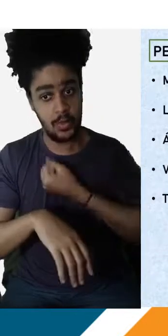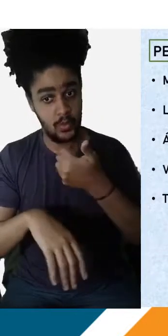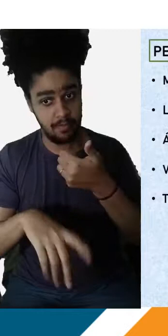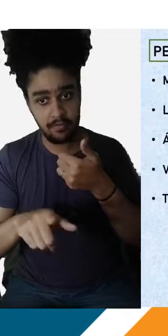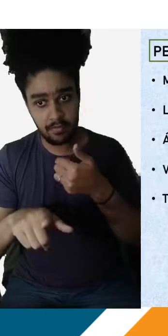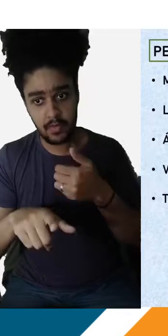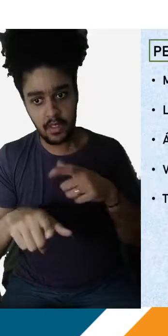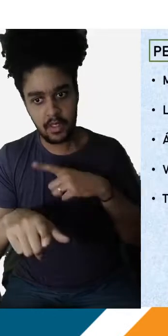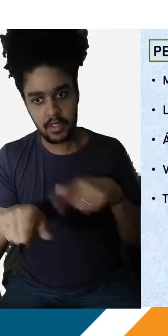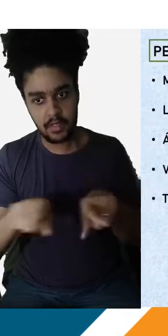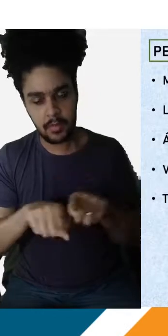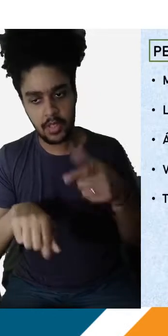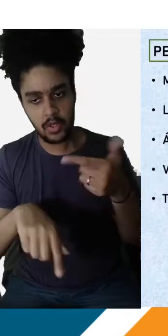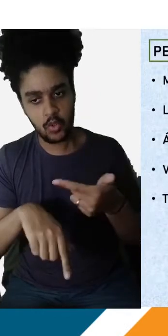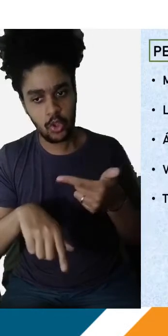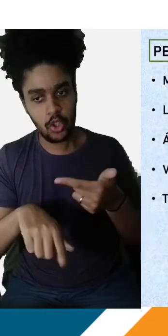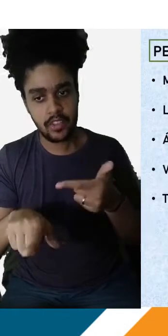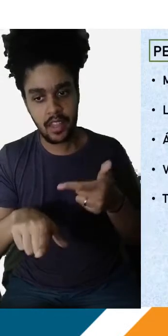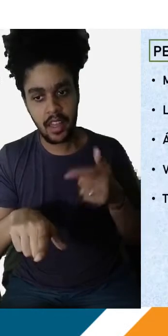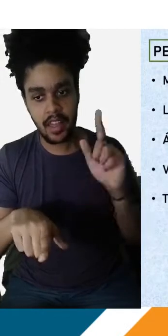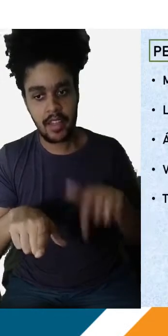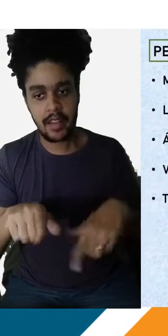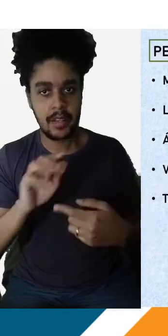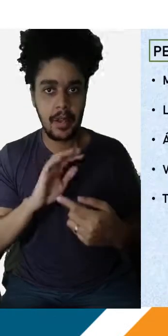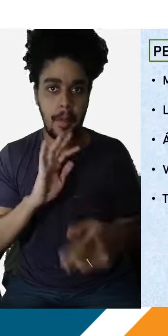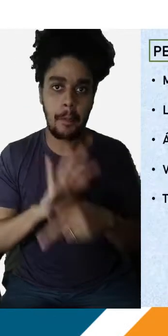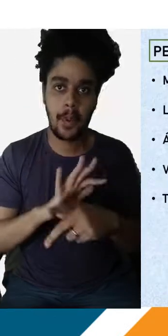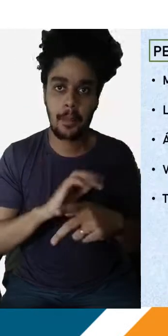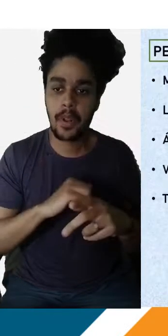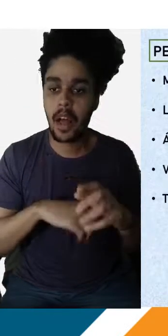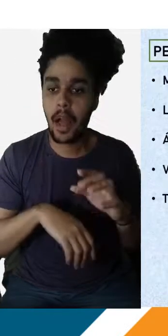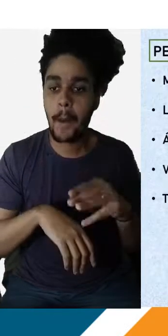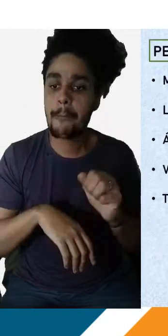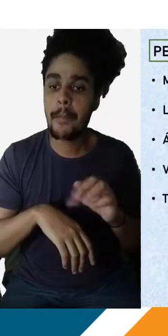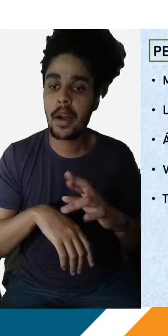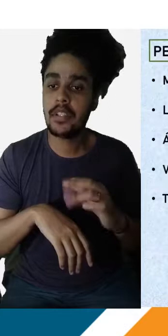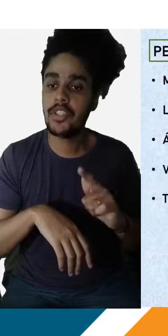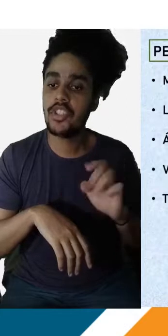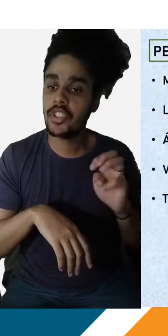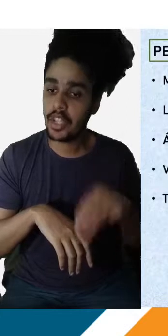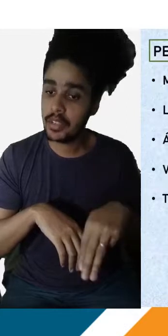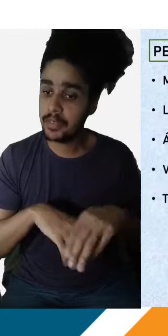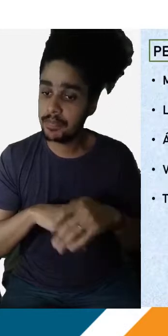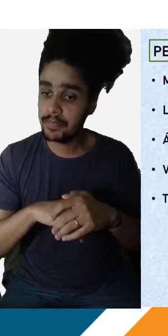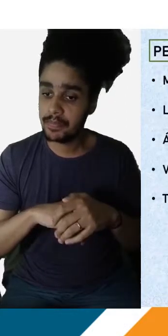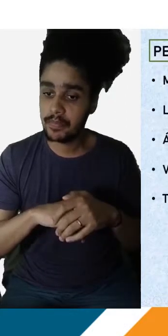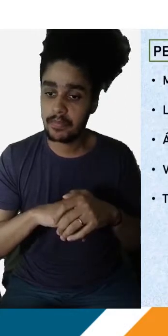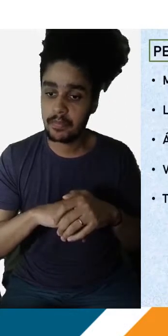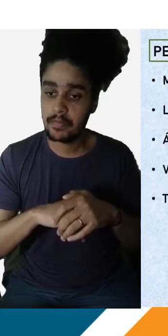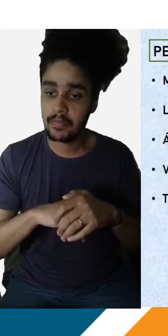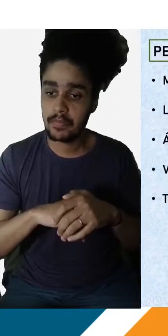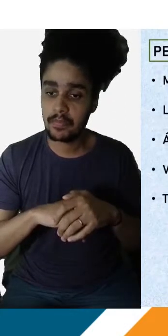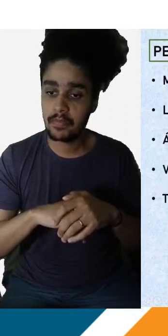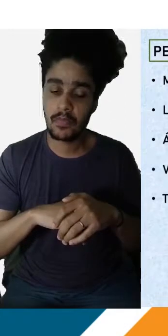nós temos aqui o número 2, que se refere justamente à margem, que pode ser formado